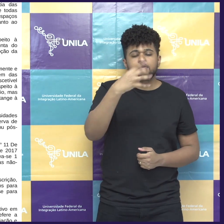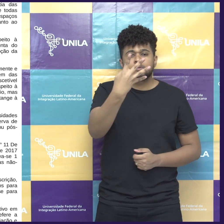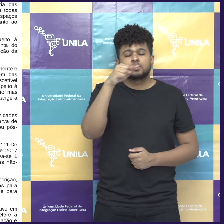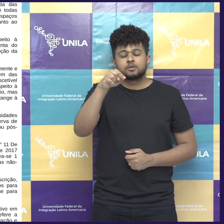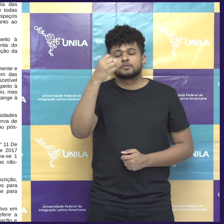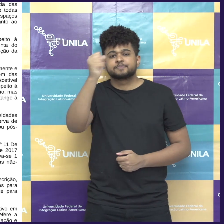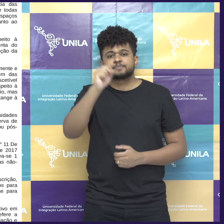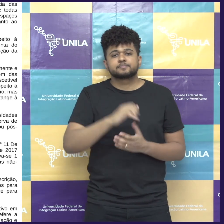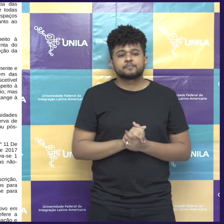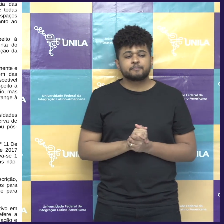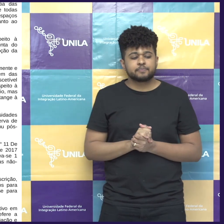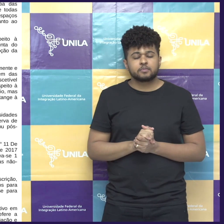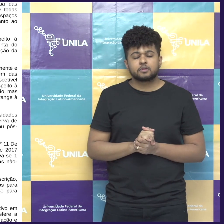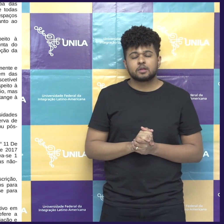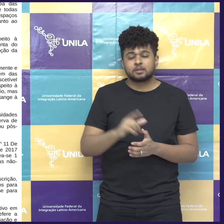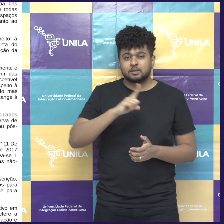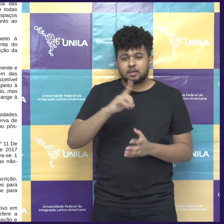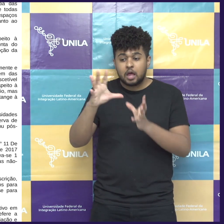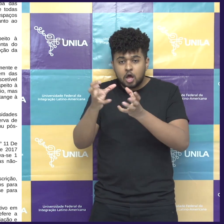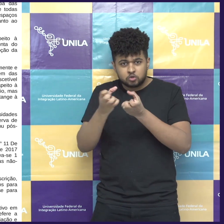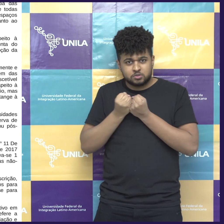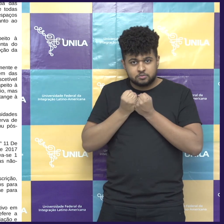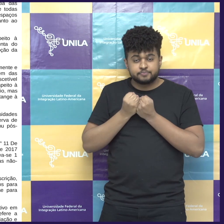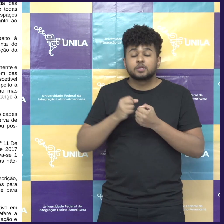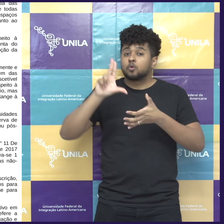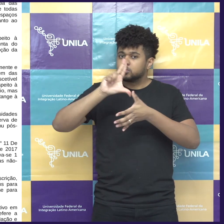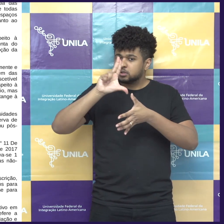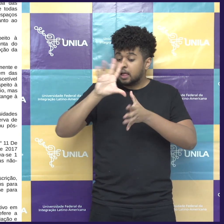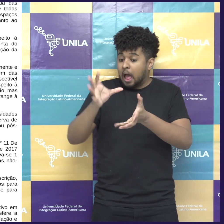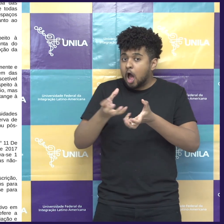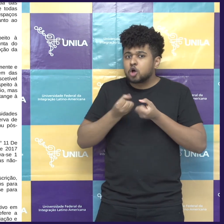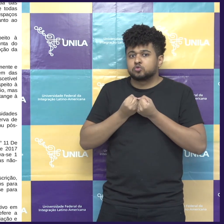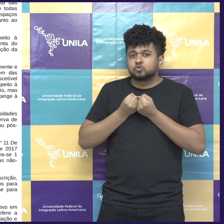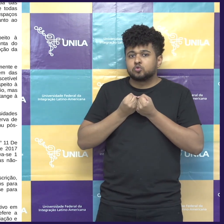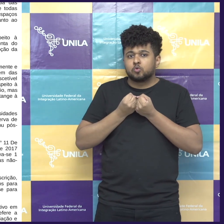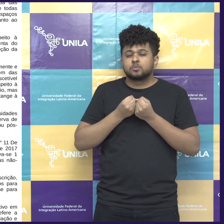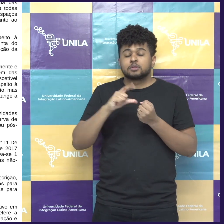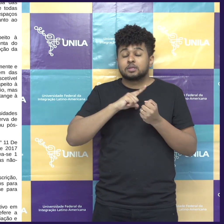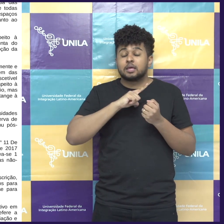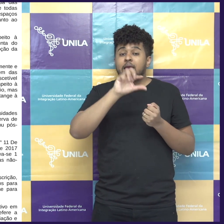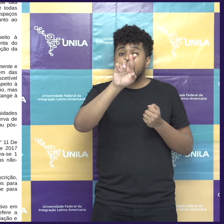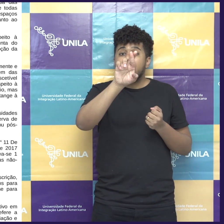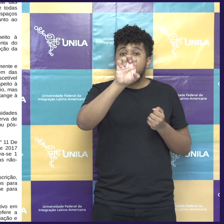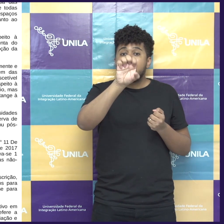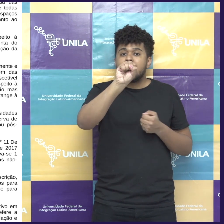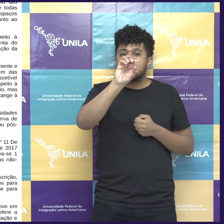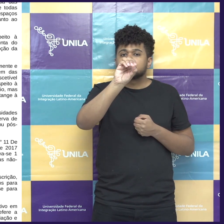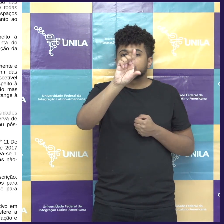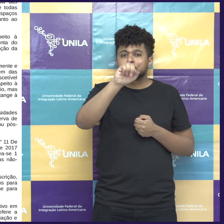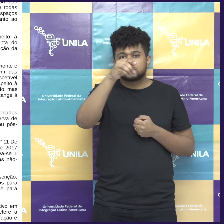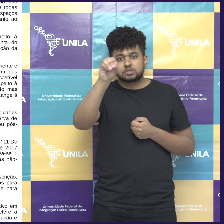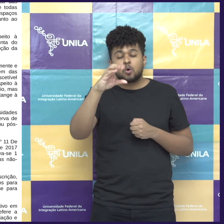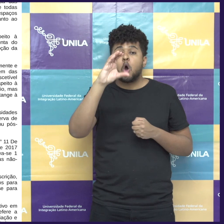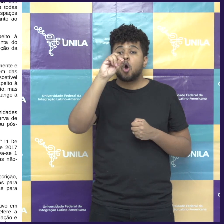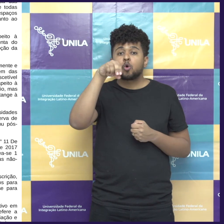3.4.8. Considerando a adoção, a UNILA adotou, através das Resolução Consum